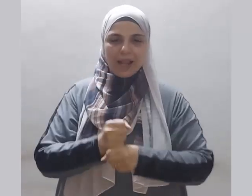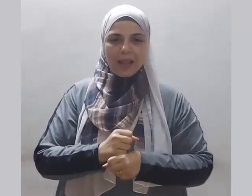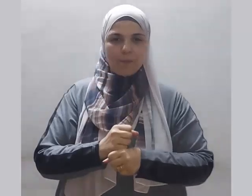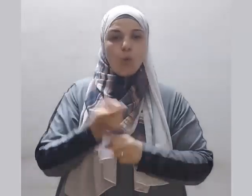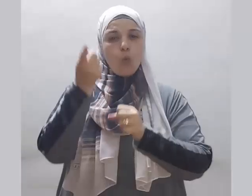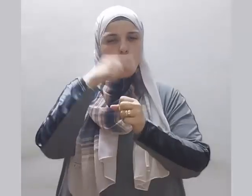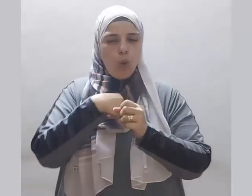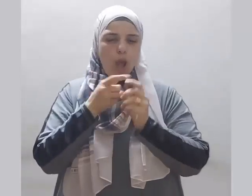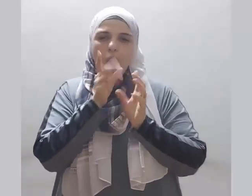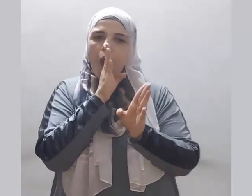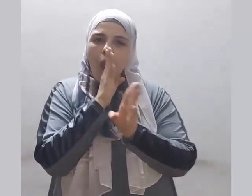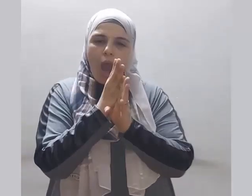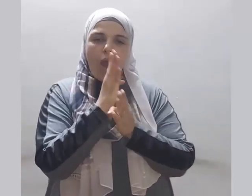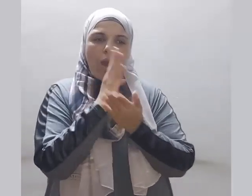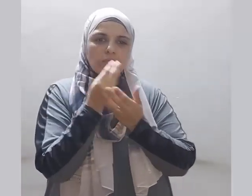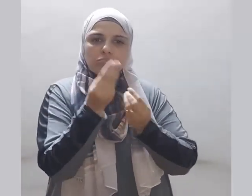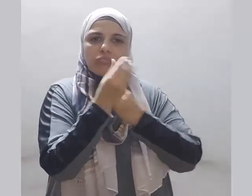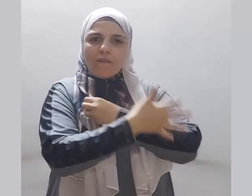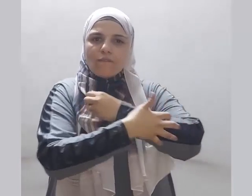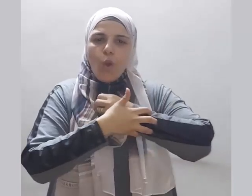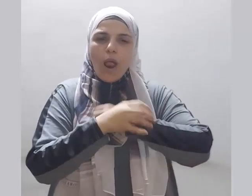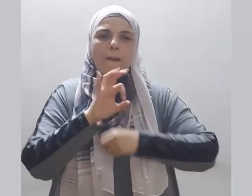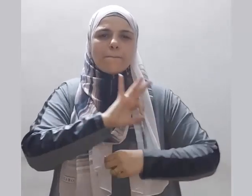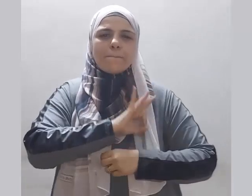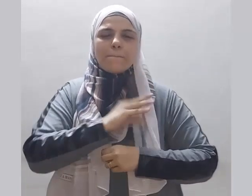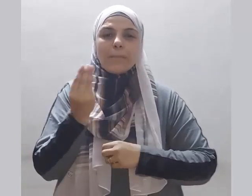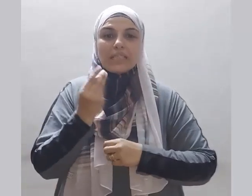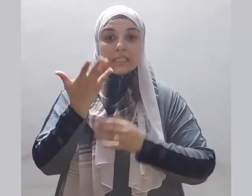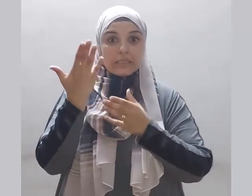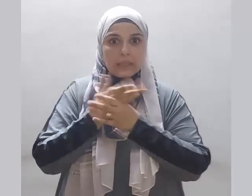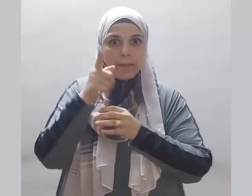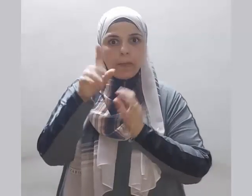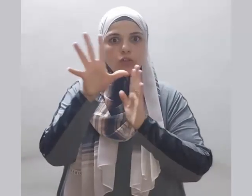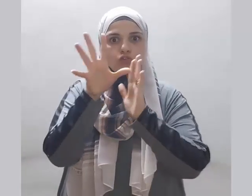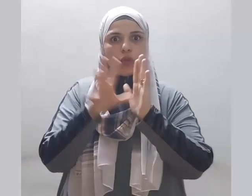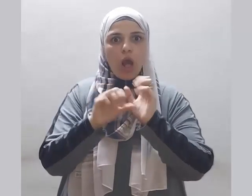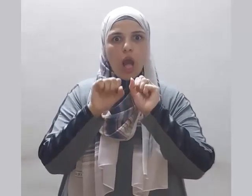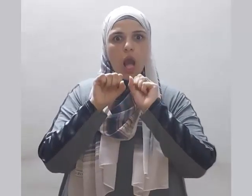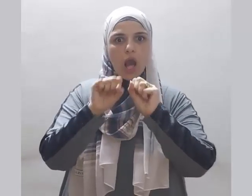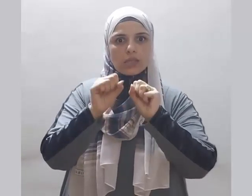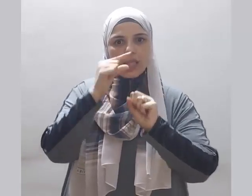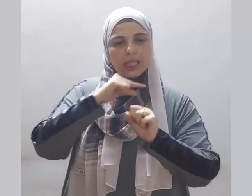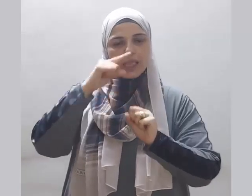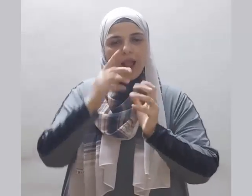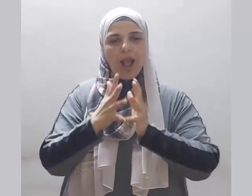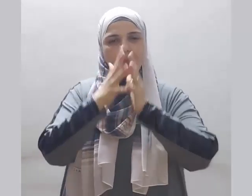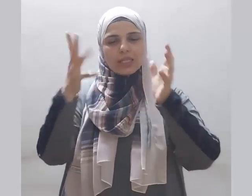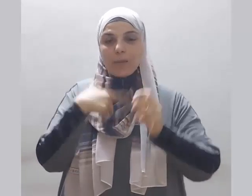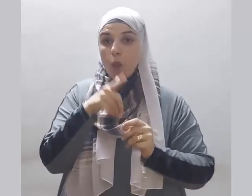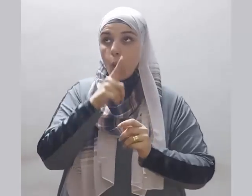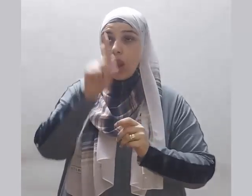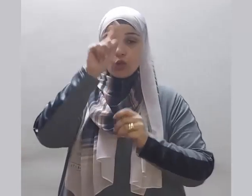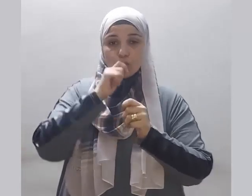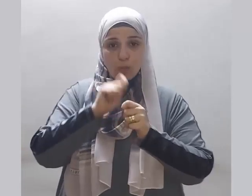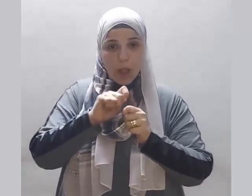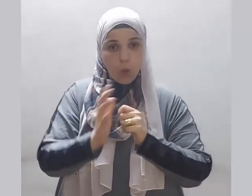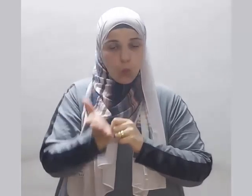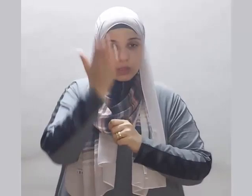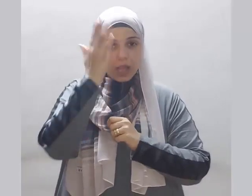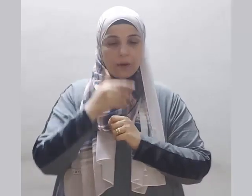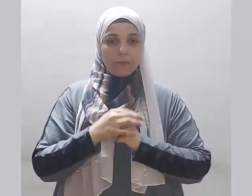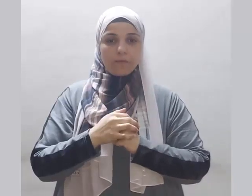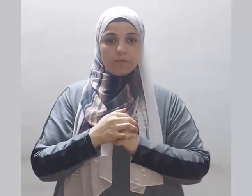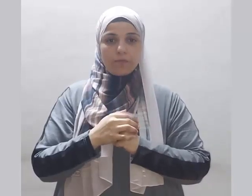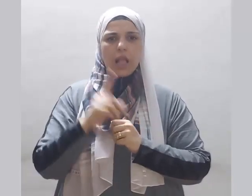حق الفقراء والمساكين وهي من شعائر الدين العظيمه حيث يقول الحق سبحانه